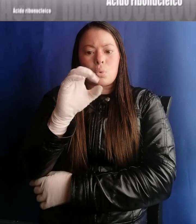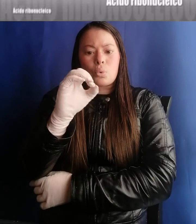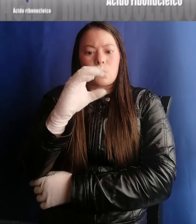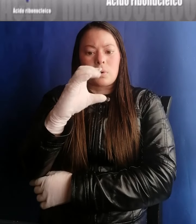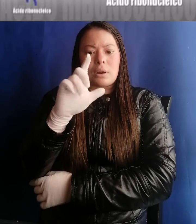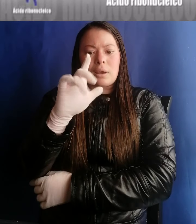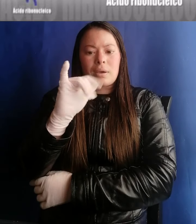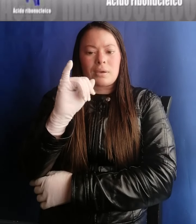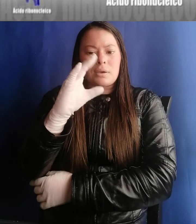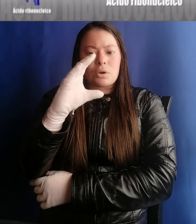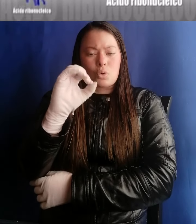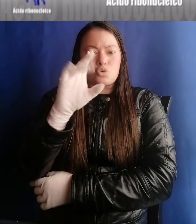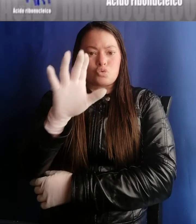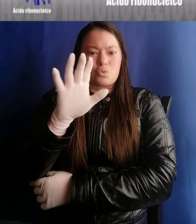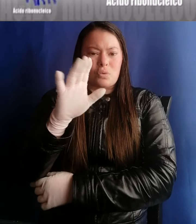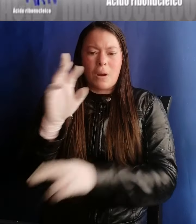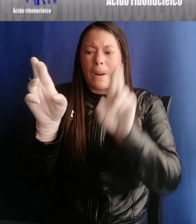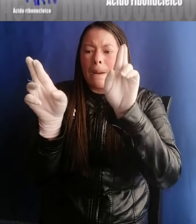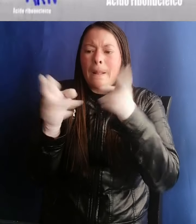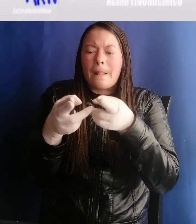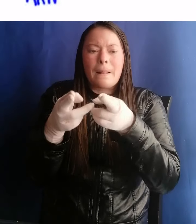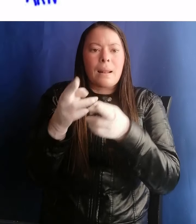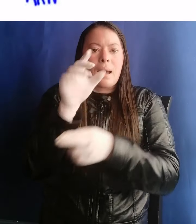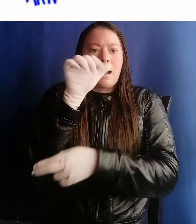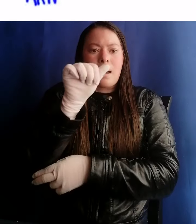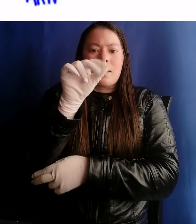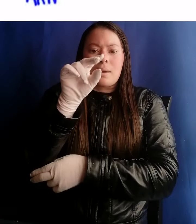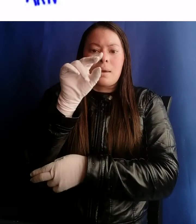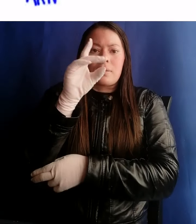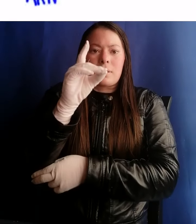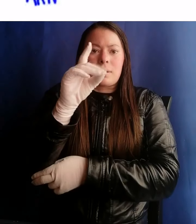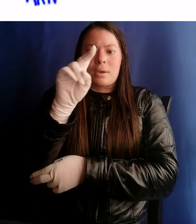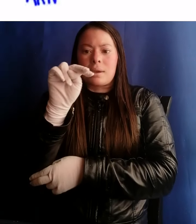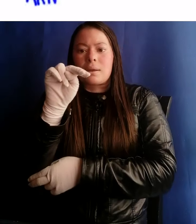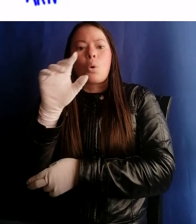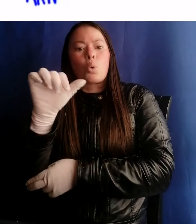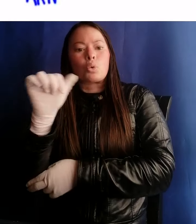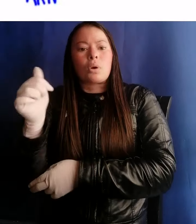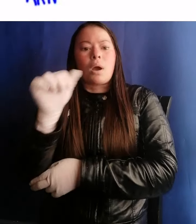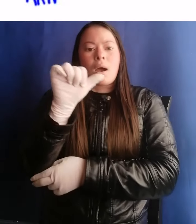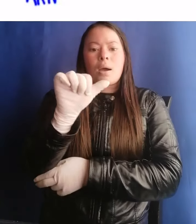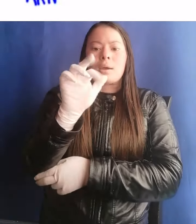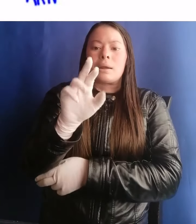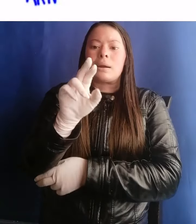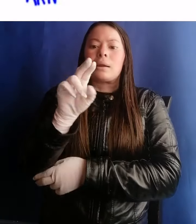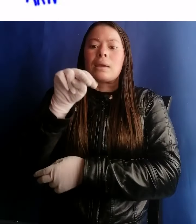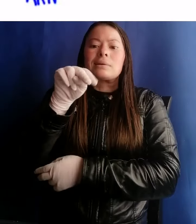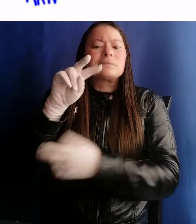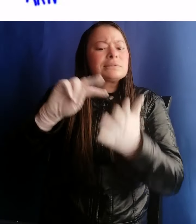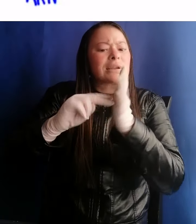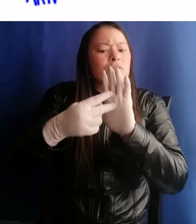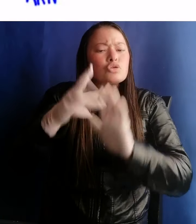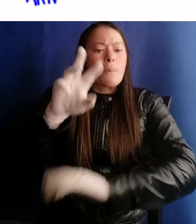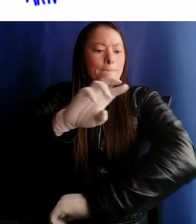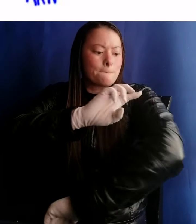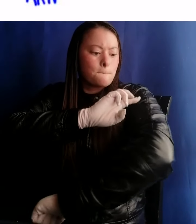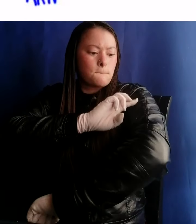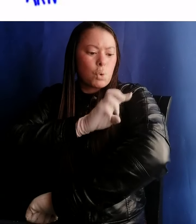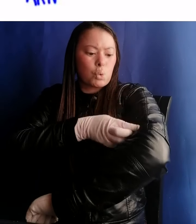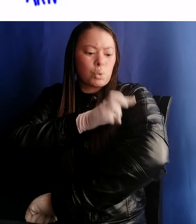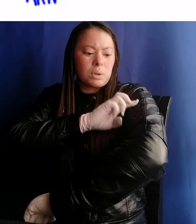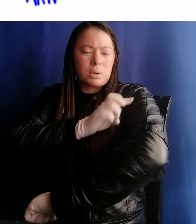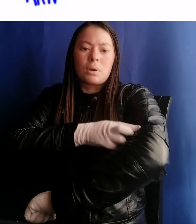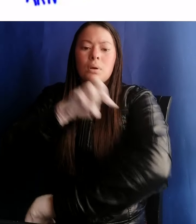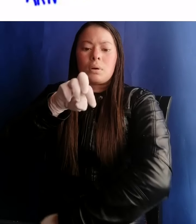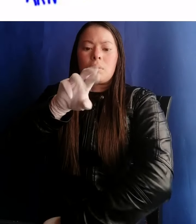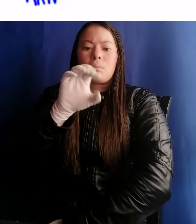ácido ribonucleico, o ARN para abreviar. Es a partir de esta copia que se sintetizan o producen las proteínas.